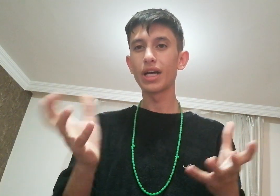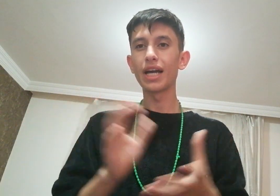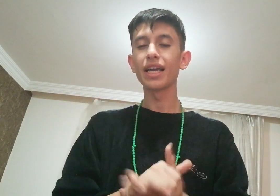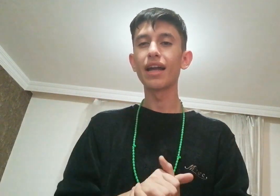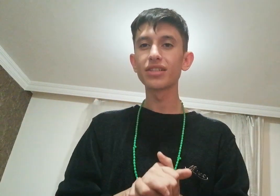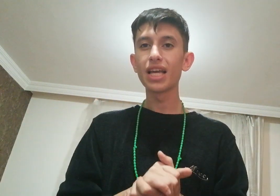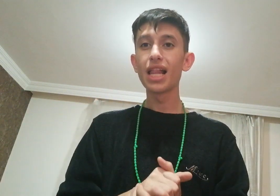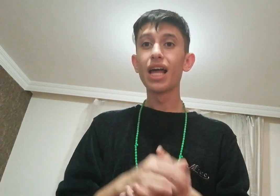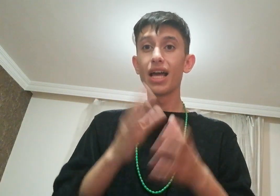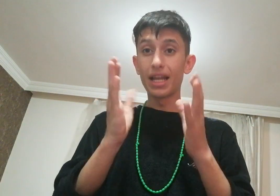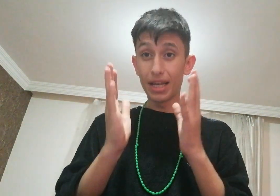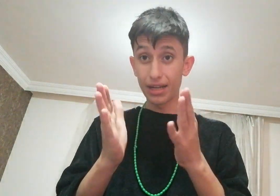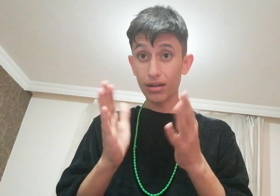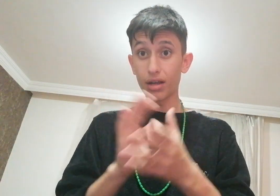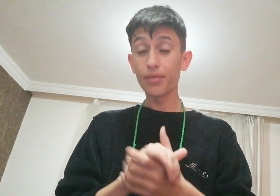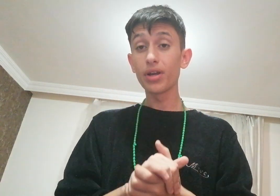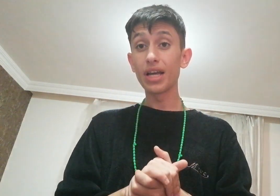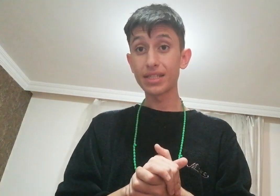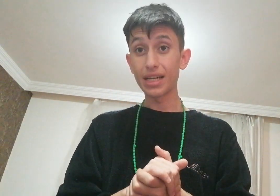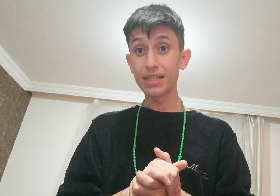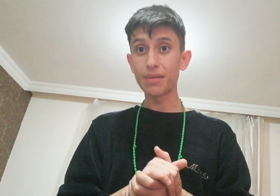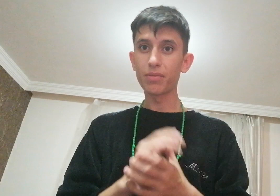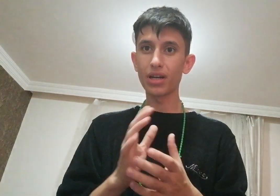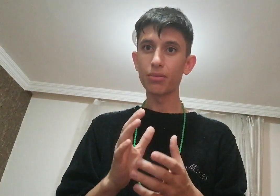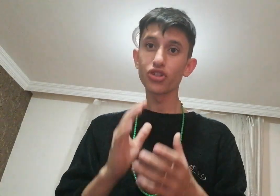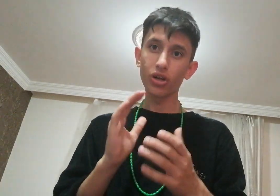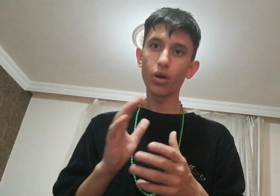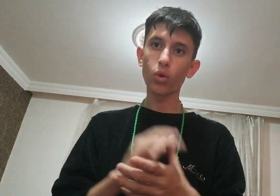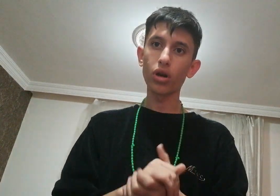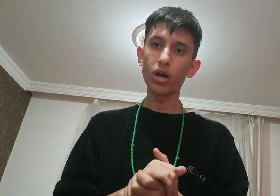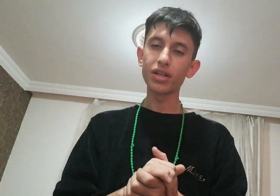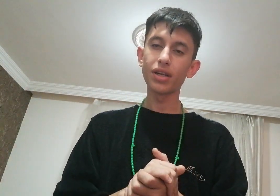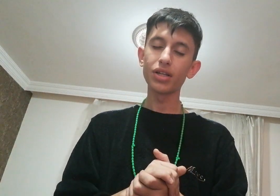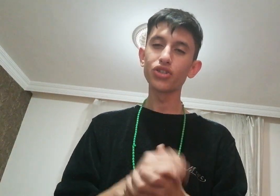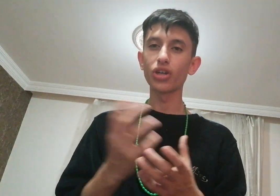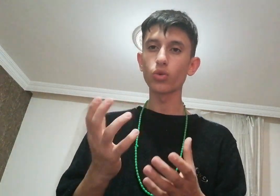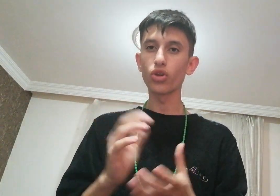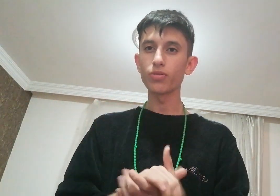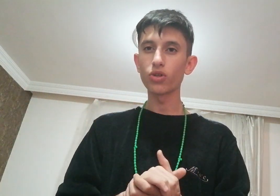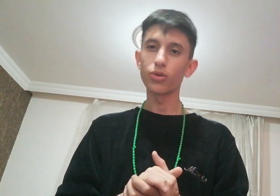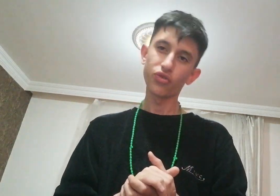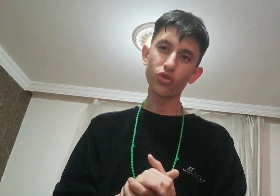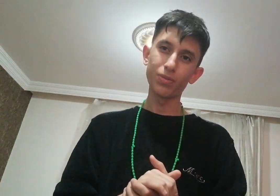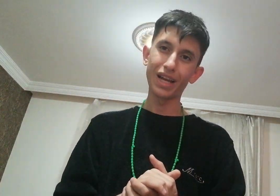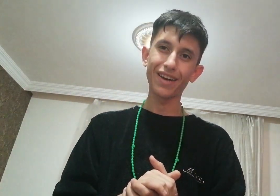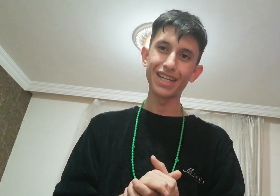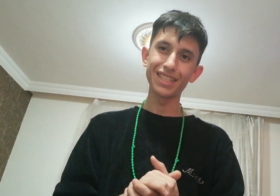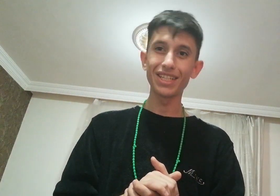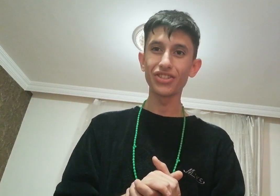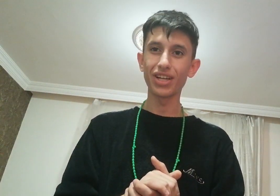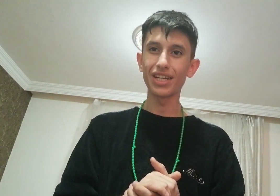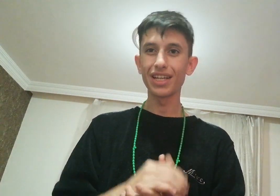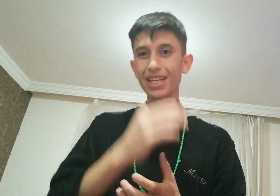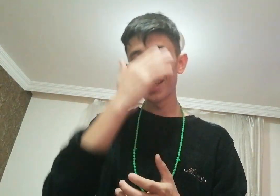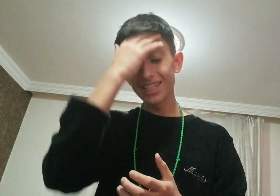فهاي كانت الحلقة السادسة من برنامج اقرأ القرآن، إن شاء الله تكون عجبتكم، وأشوفكم بالحلقات الجاية.